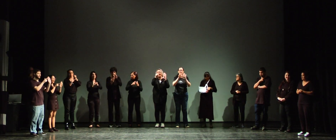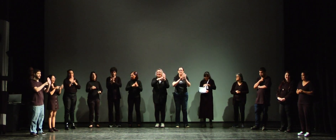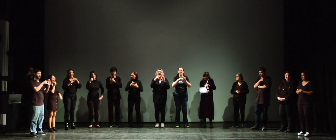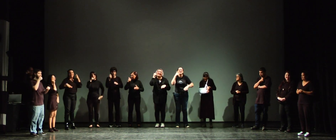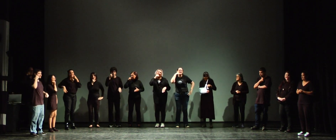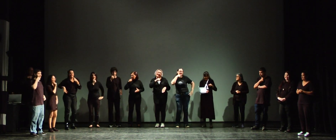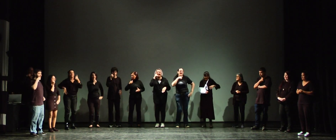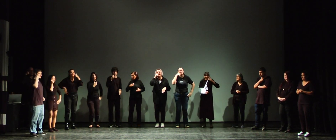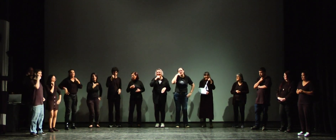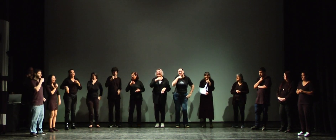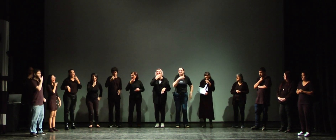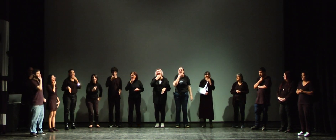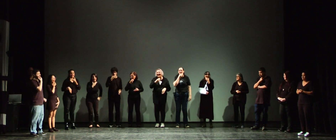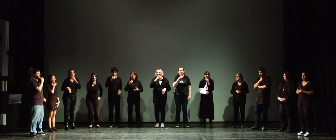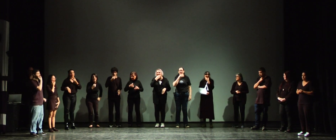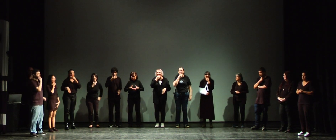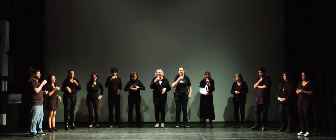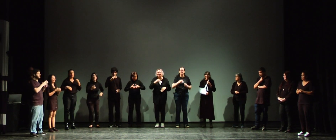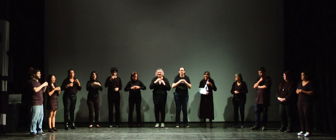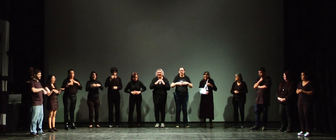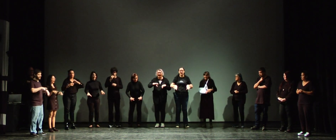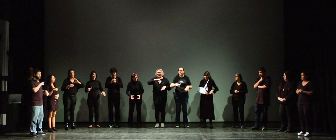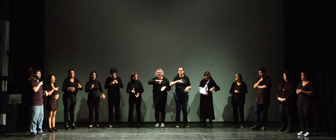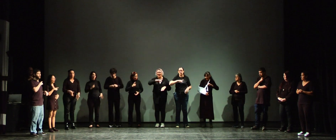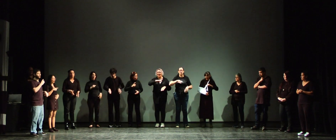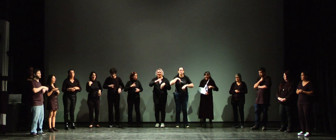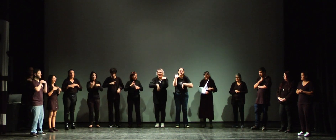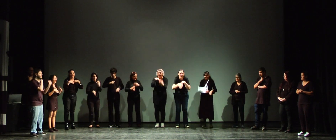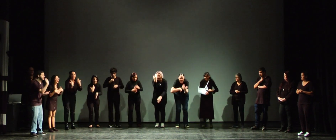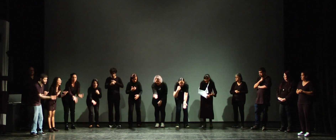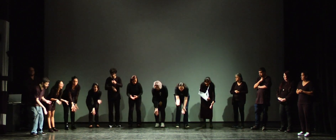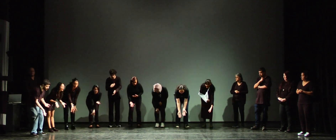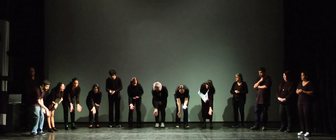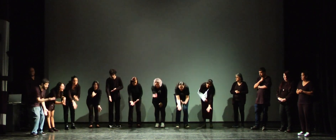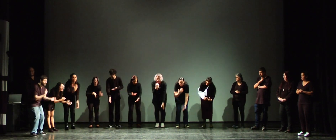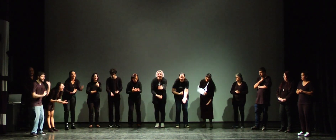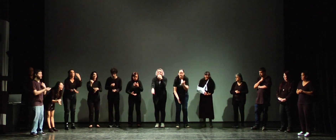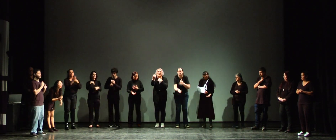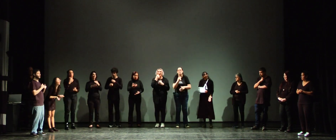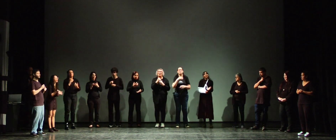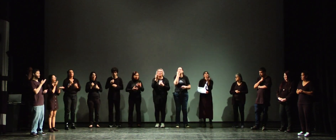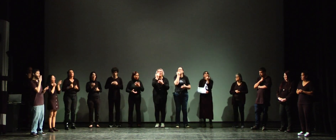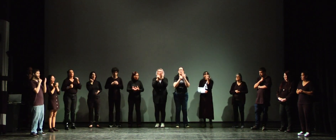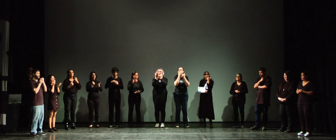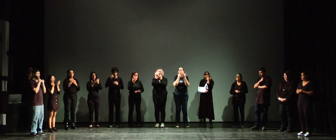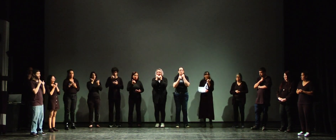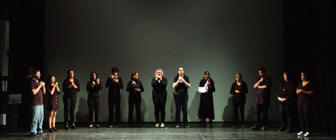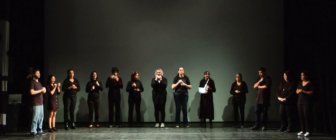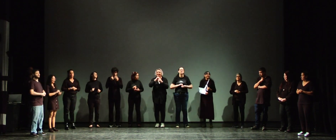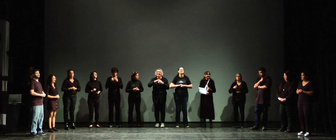pontapé, senhorita, cavaleiro, tem um ovo, cai o ovo, pega o ovo, come o ovo.